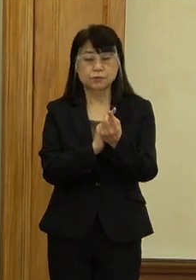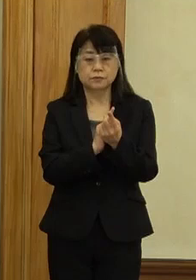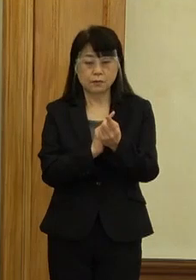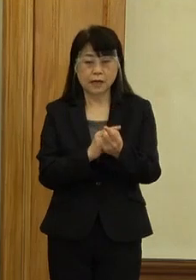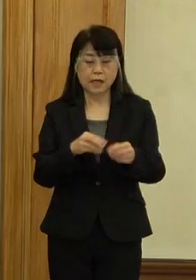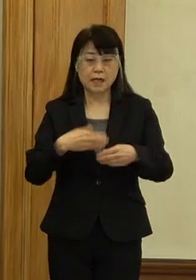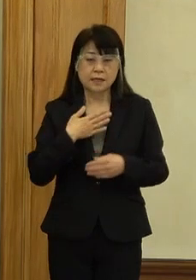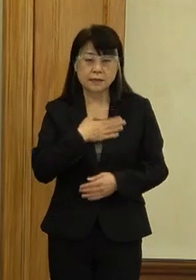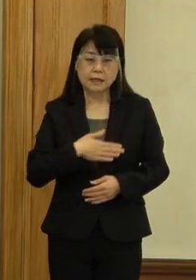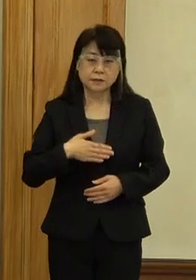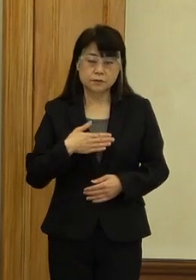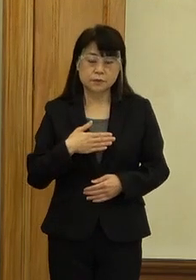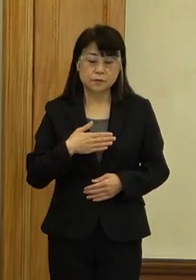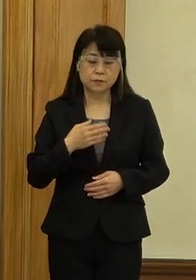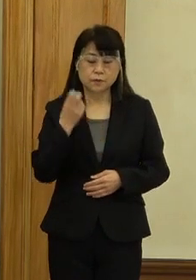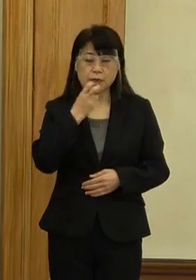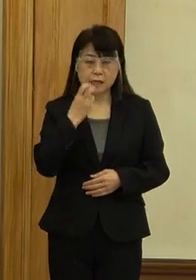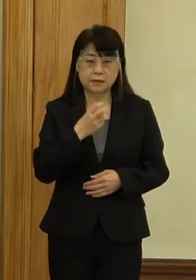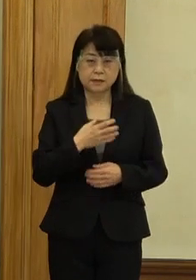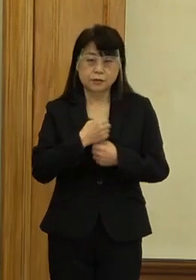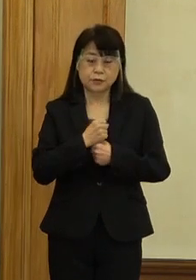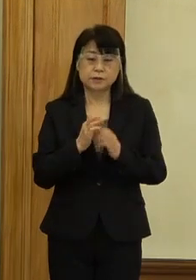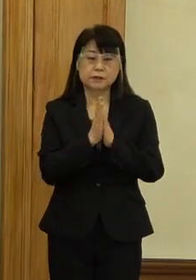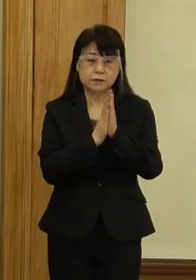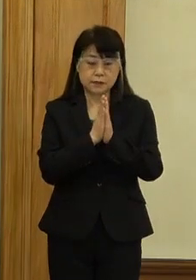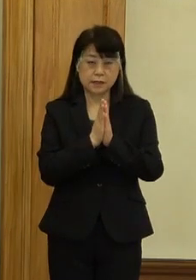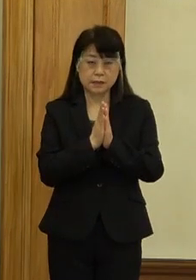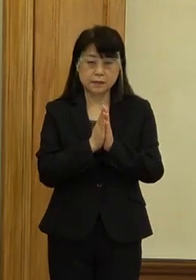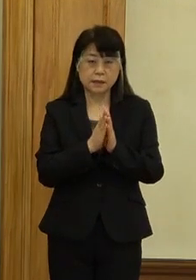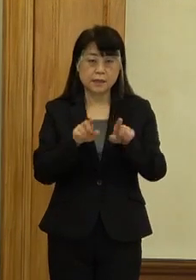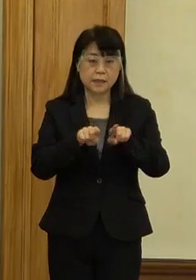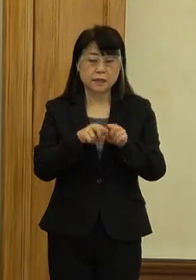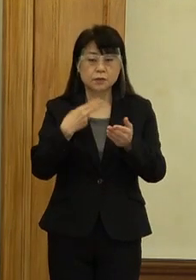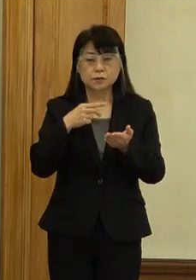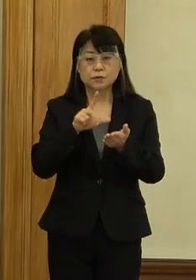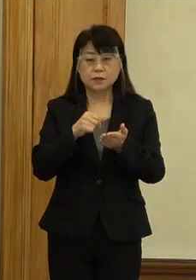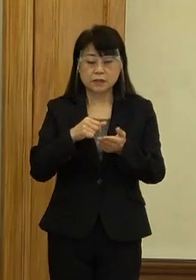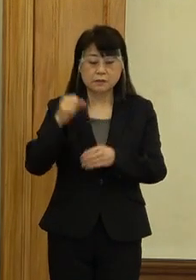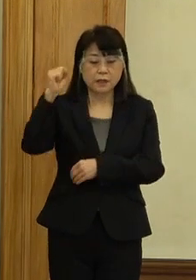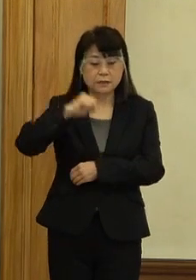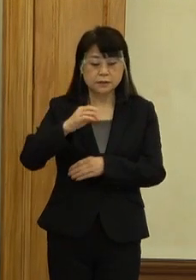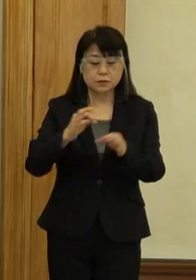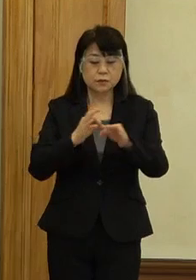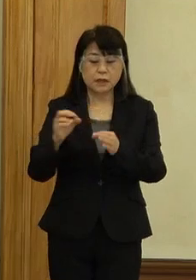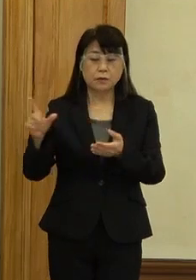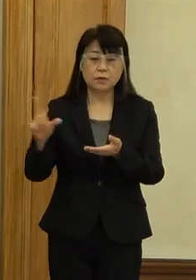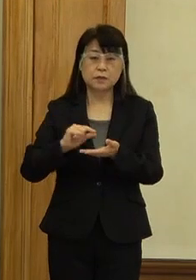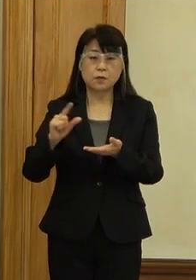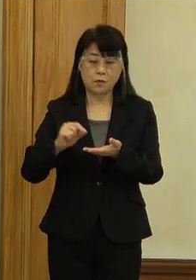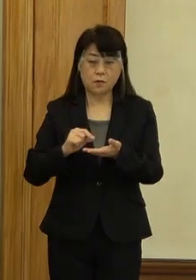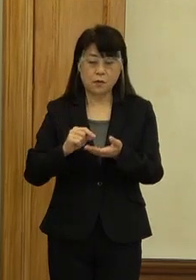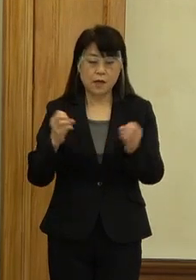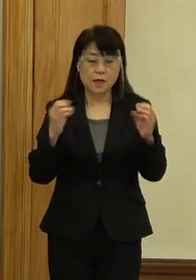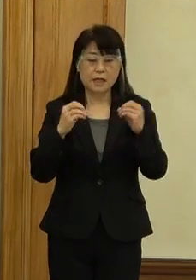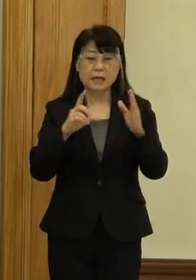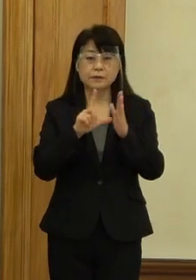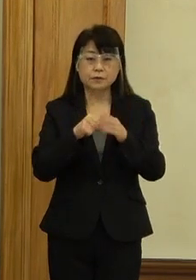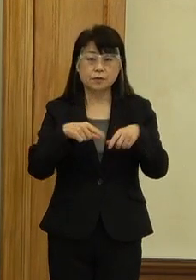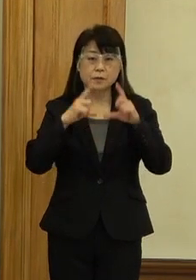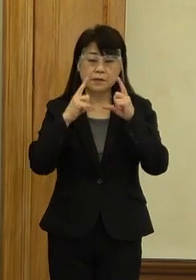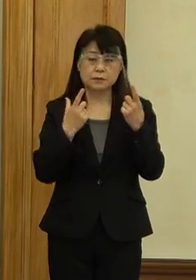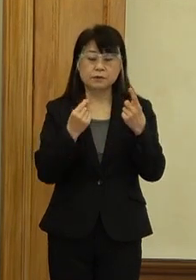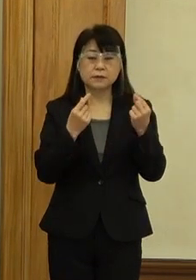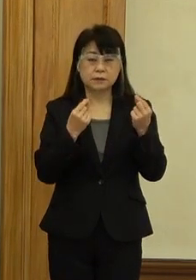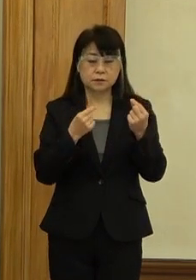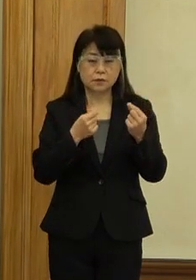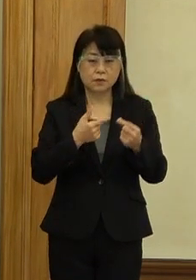理にご留意をください。会食される場合には認証店をご利用いただき、会話時のマスクの着用や